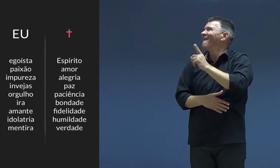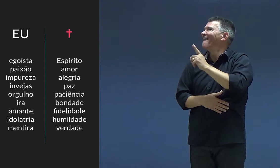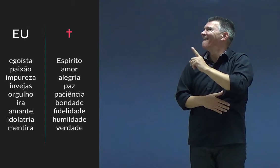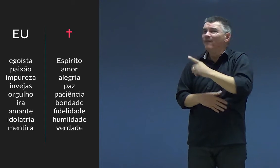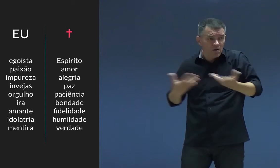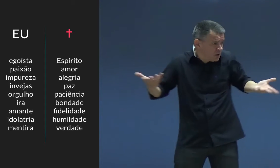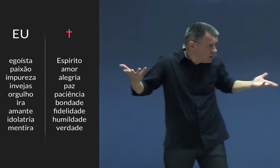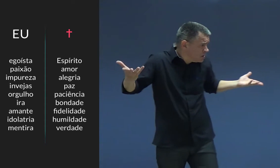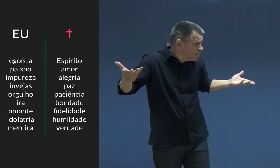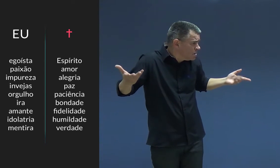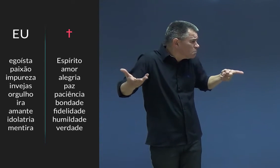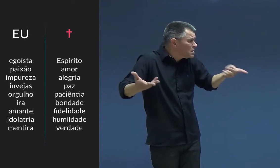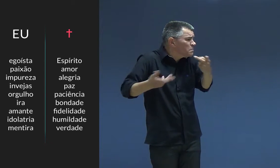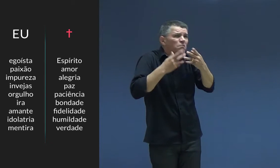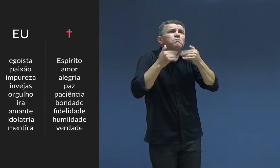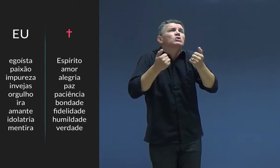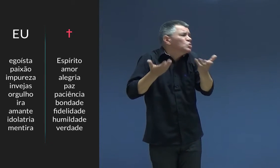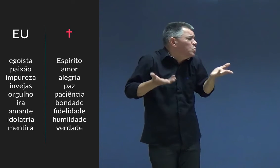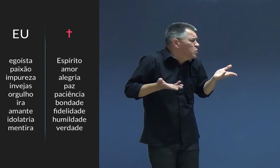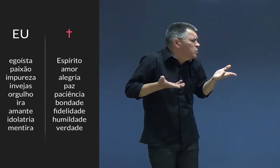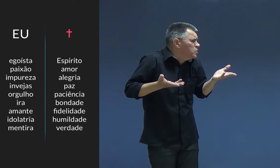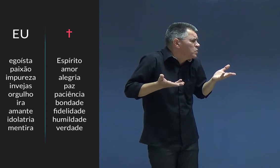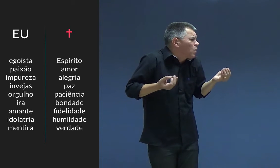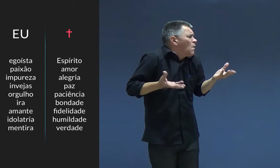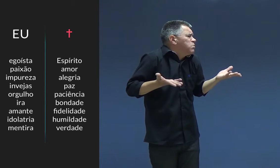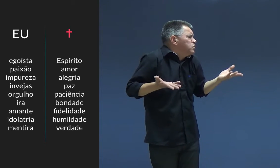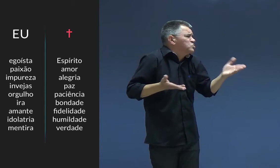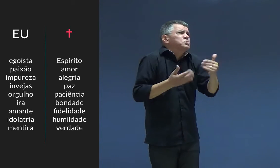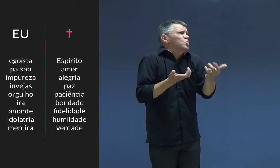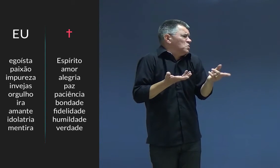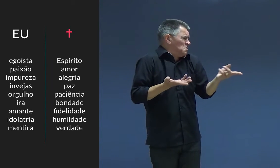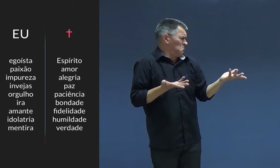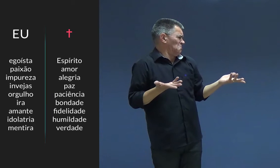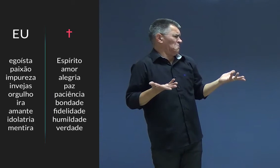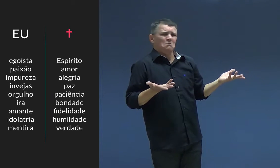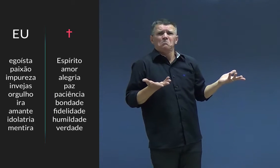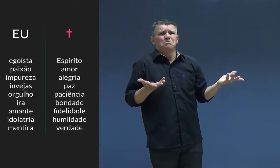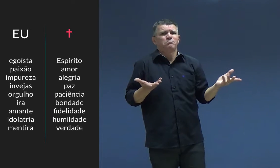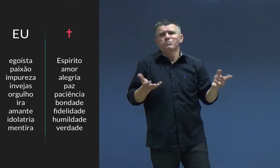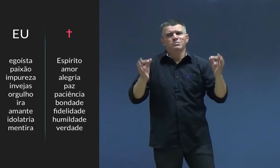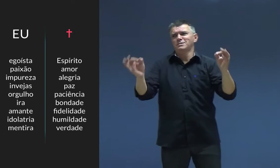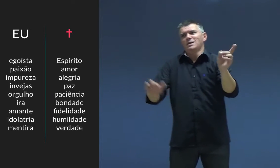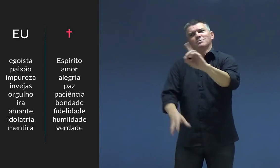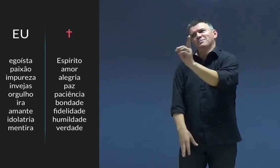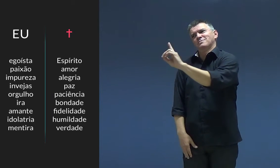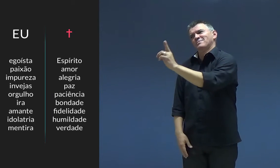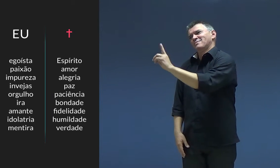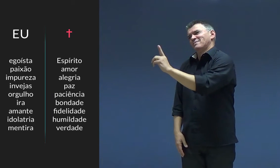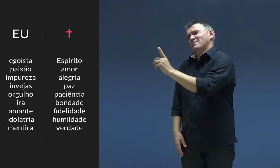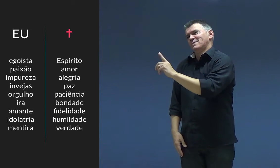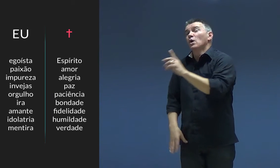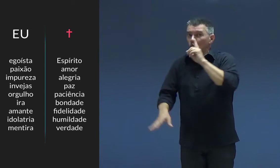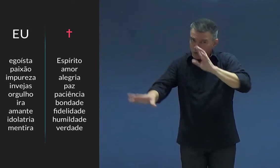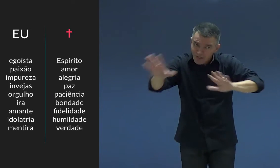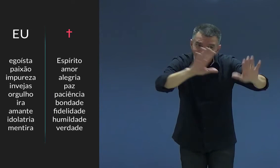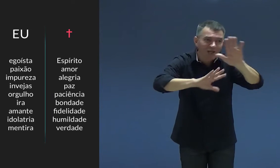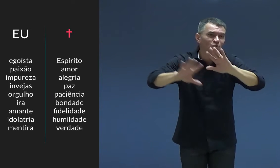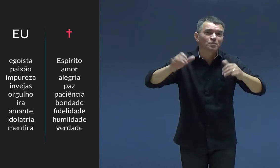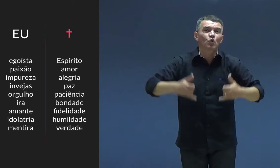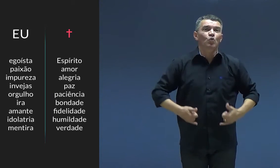Não. Então, mas então por que você tá pedindo? Como que você tá fazendo isso? Não, tá certo. Então